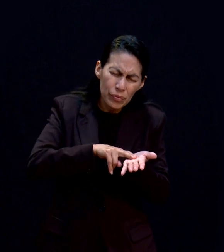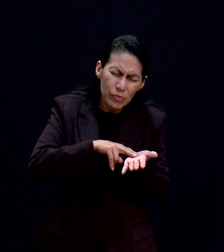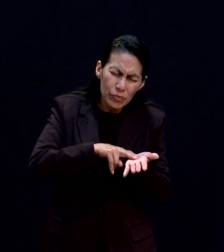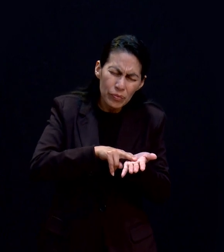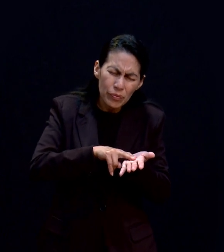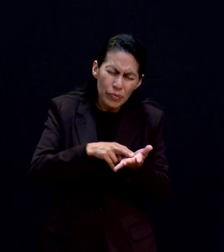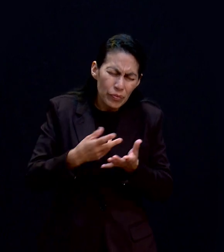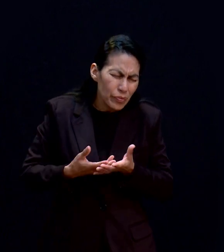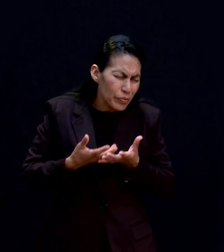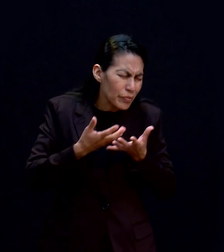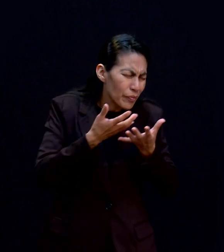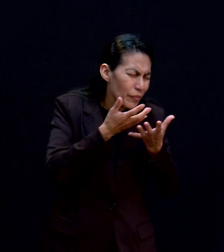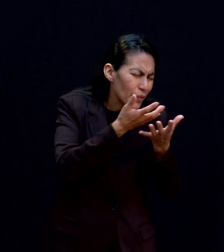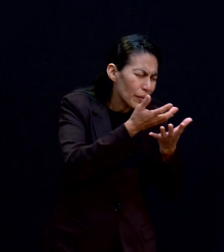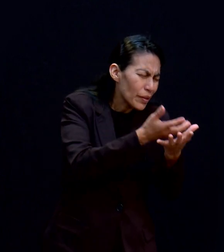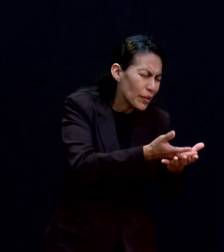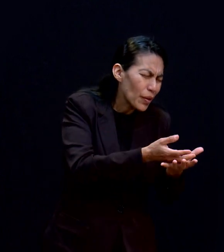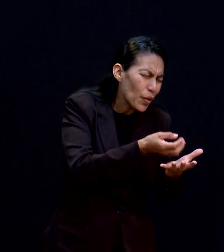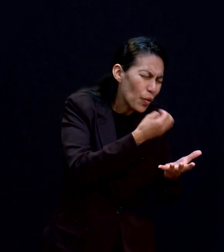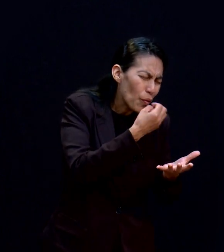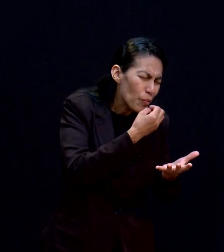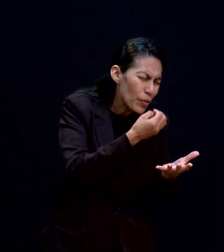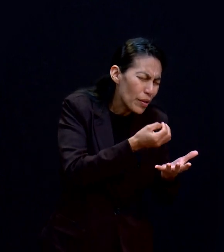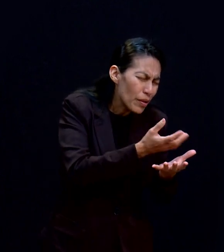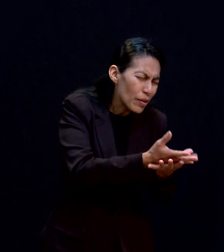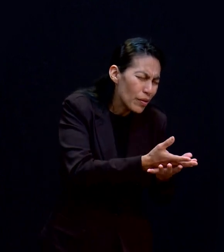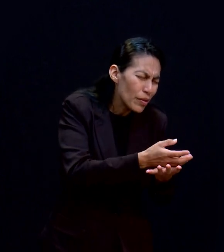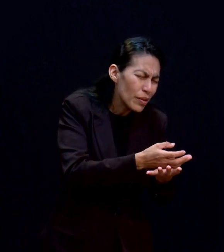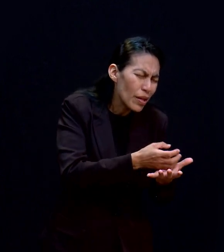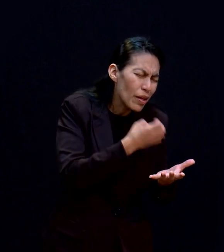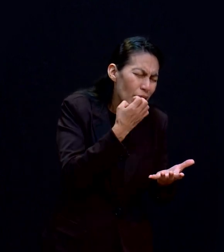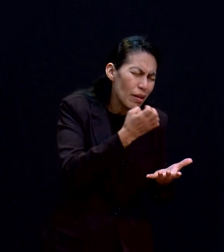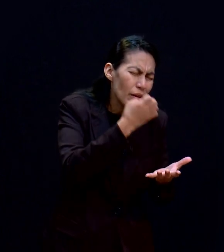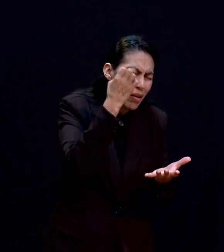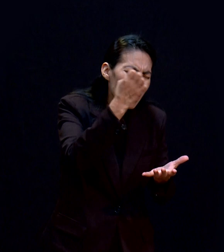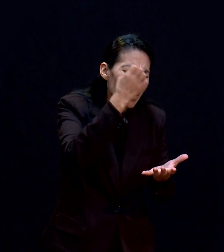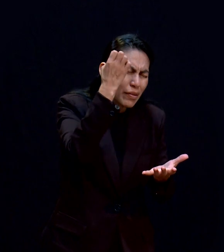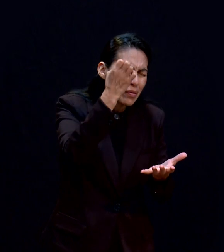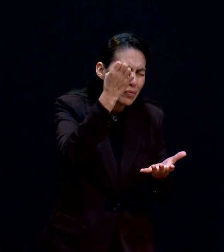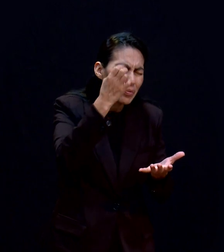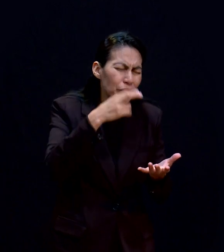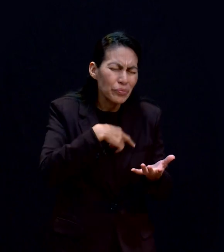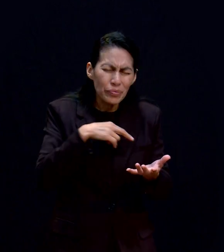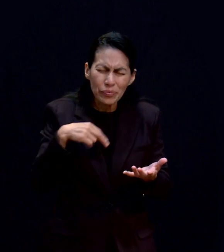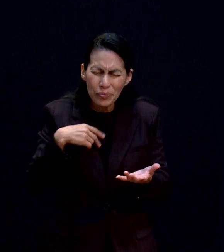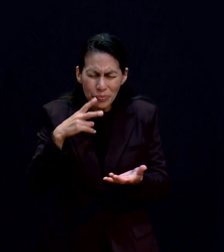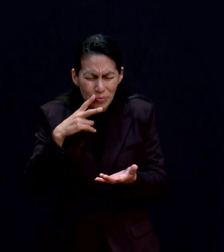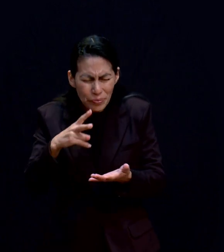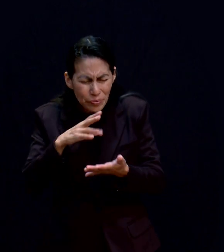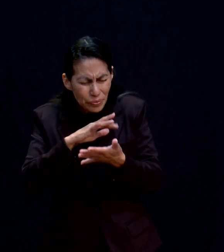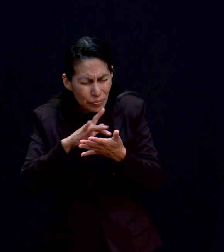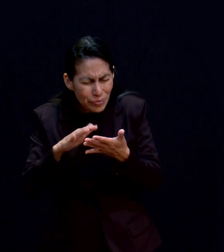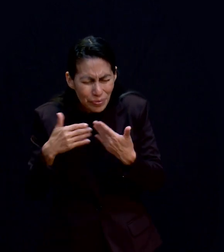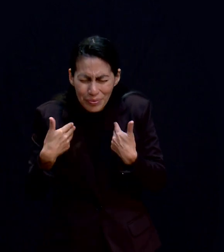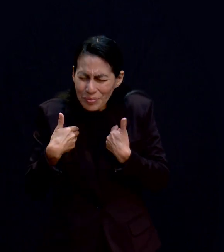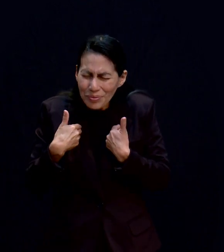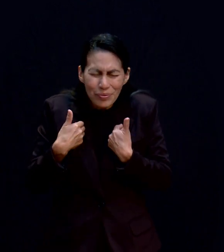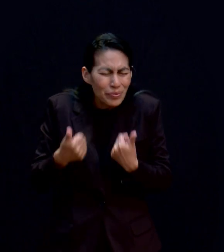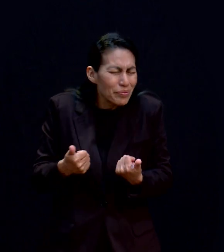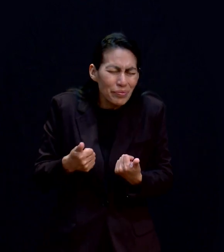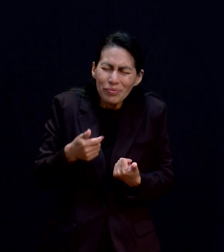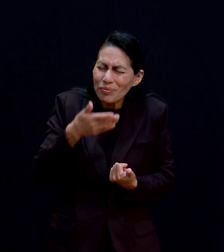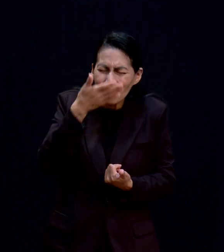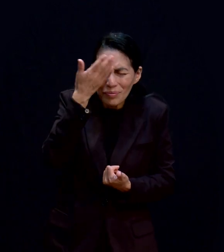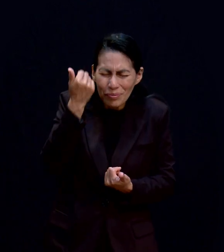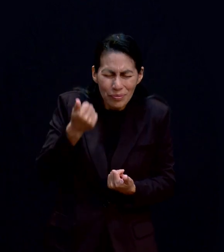señor que le llevaste una torta padre que hiciste este tipo de maravillas que no se puede explicar uno por más que